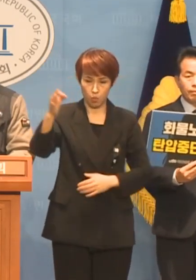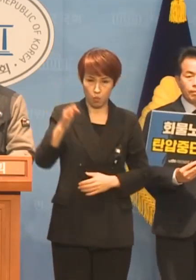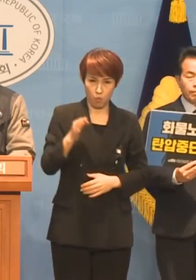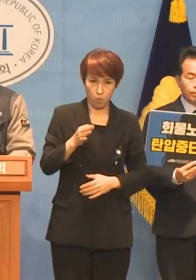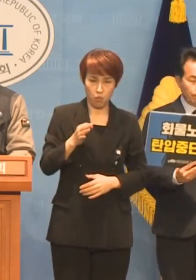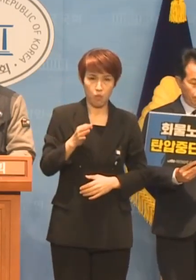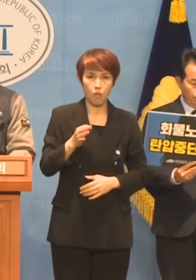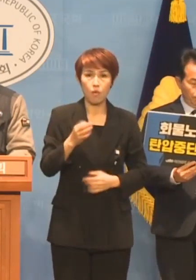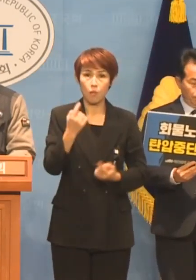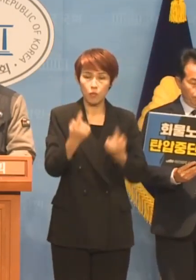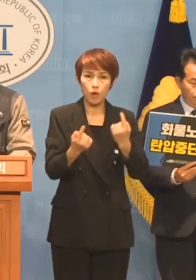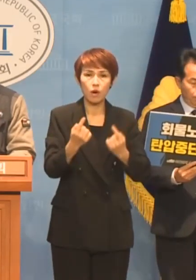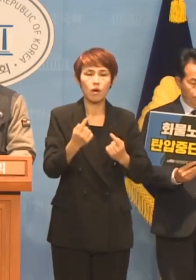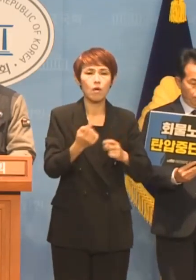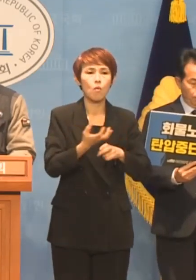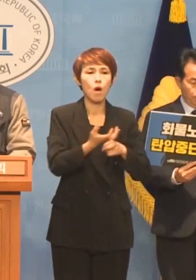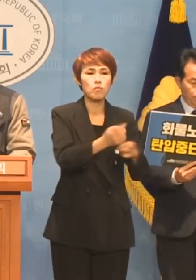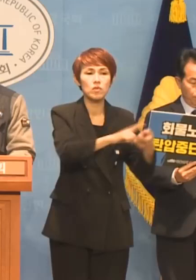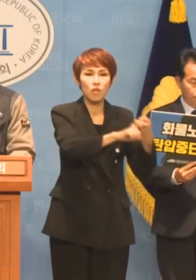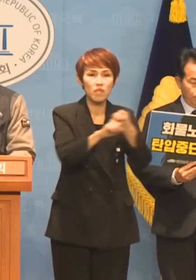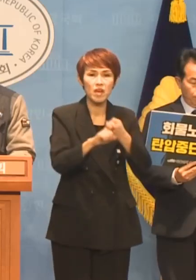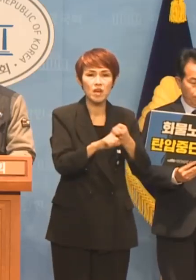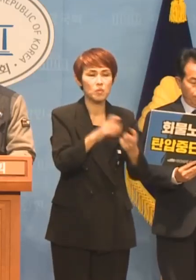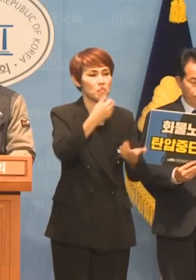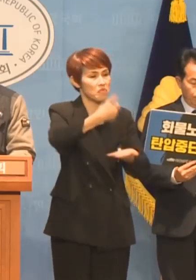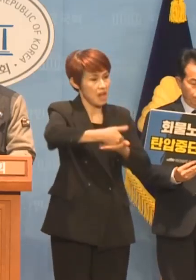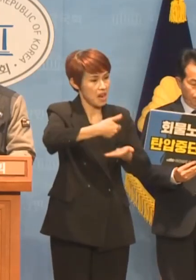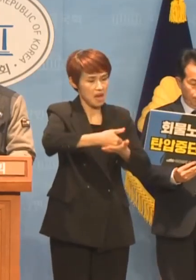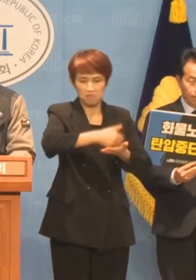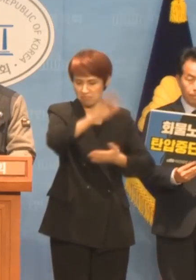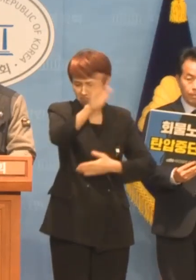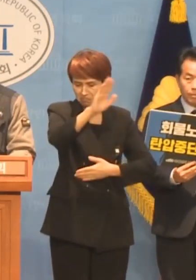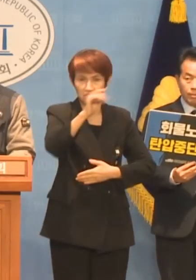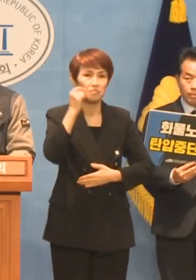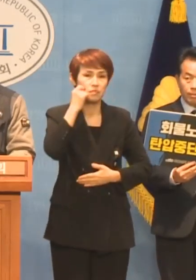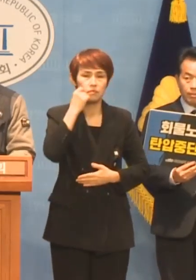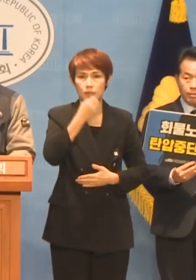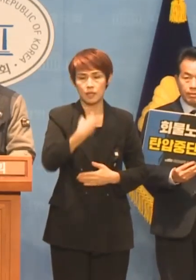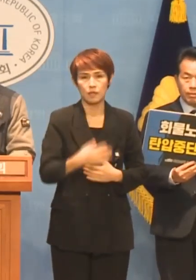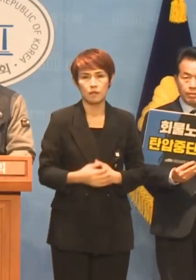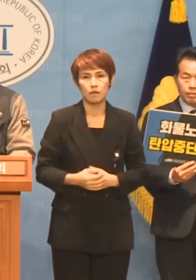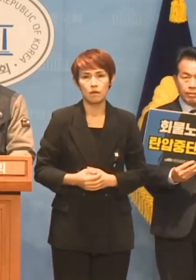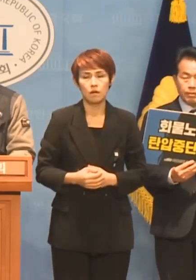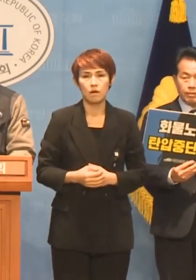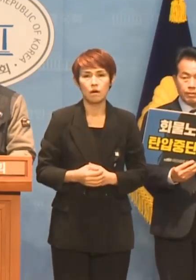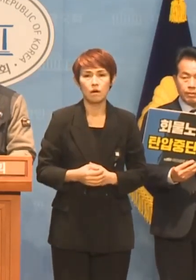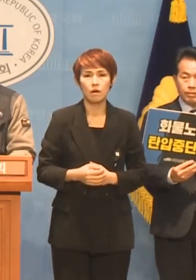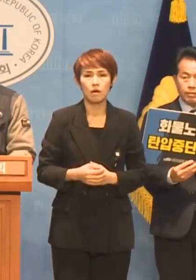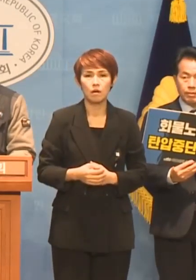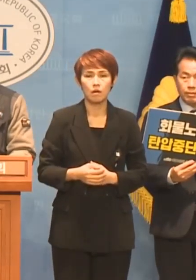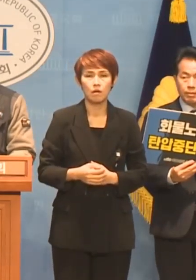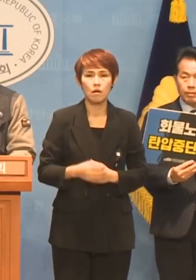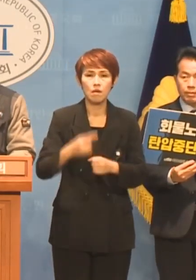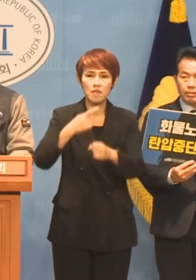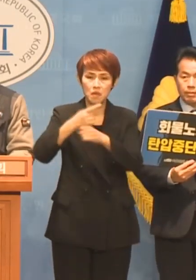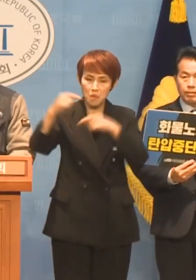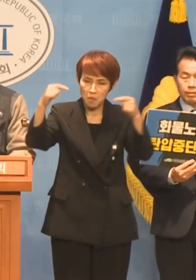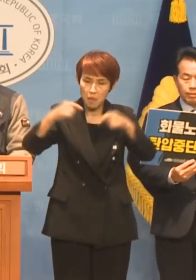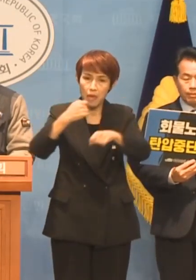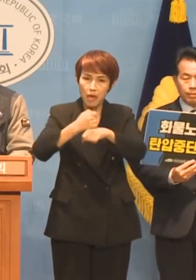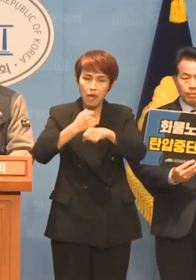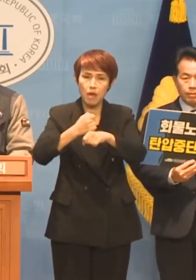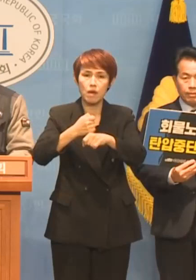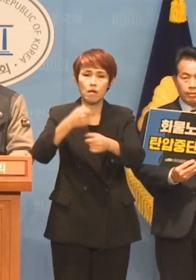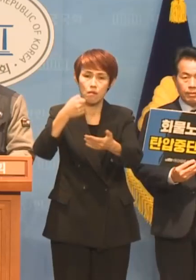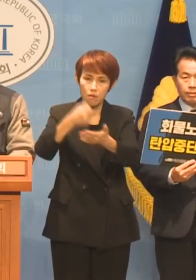돈을 화물연대가 요구하고 있어 불가능하다는 얘기입니다. 기존에 받던 금액은 매년 교섭을 통해 정당하게